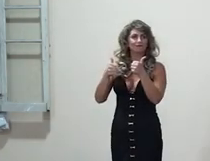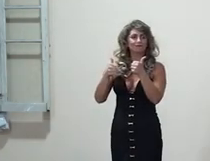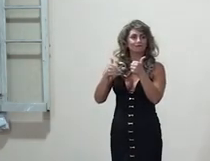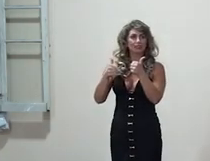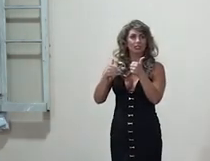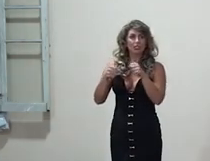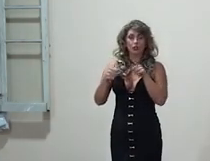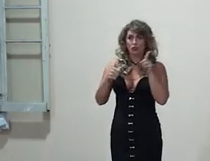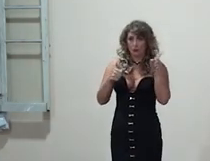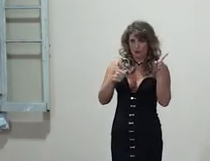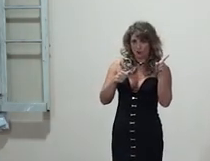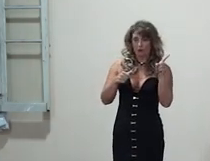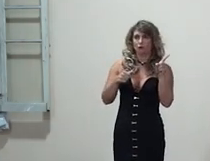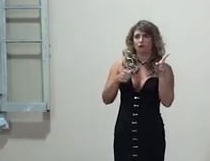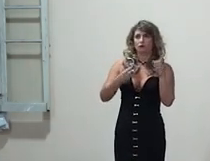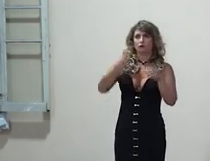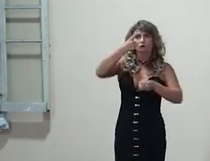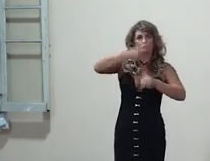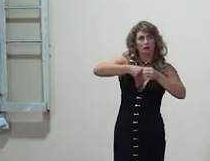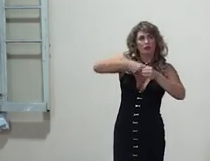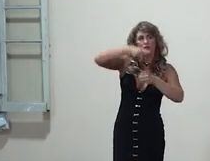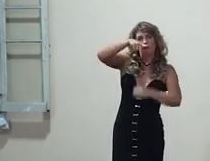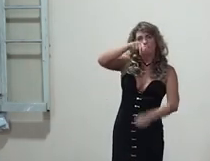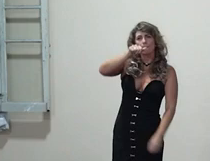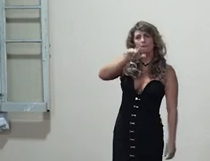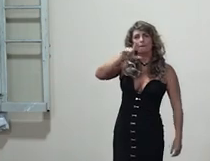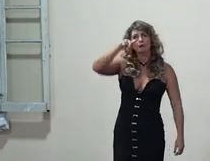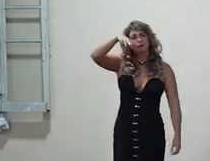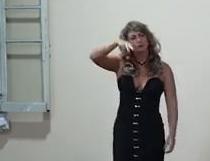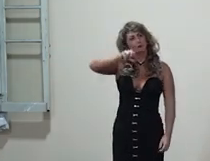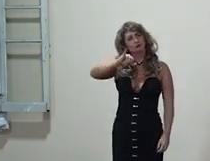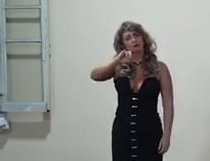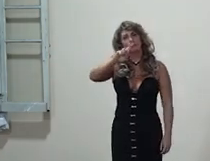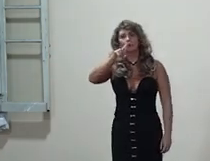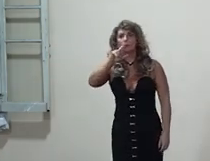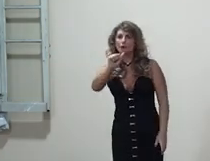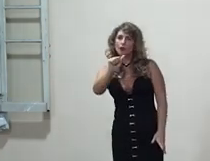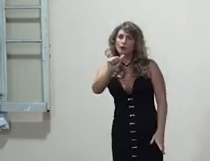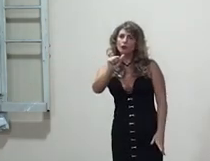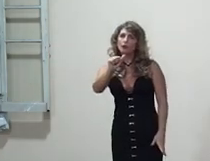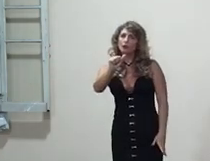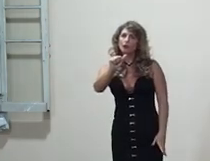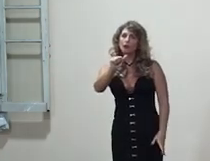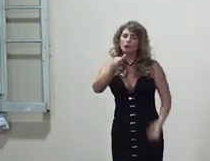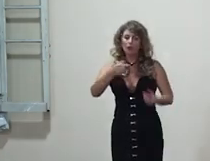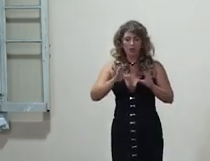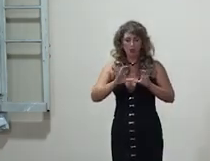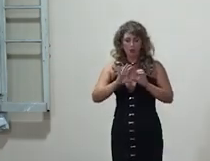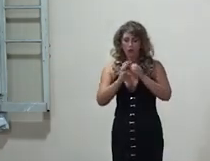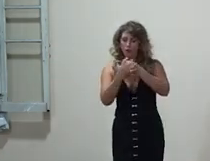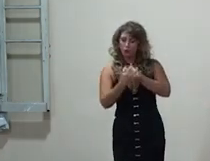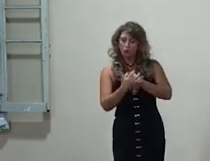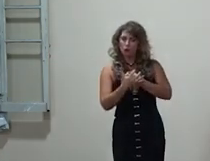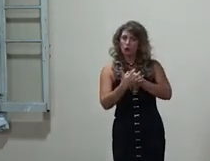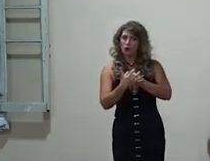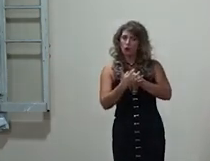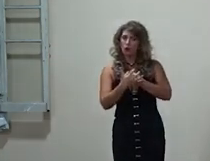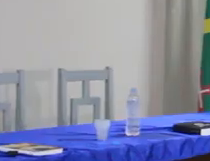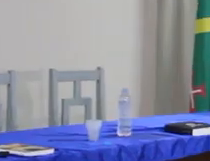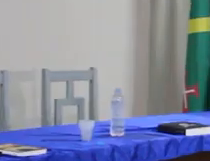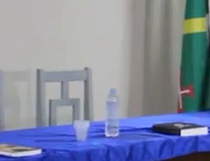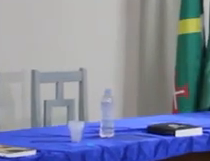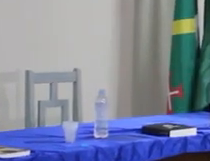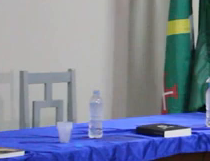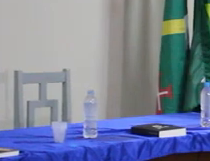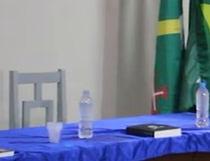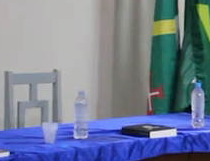Vou estar em Palmeira, que foi um dos iniciadores da colônia Wittmarsum, que a cooperativa